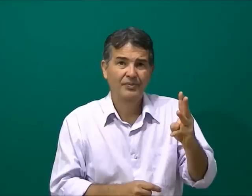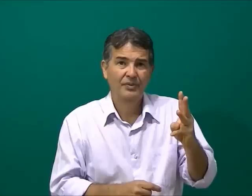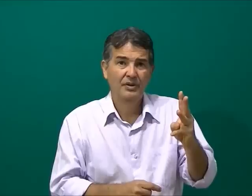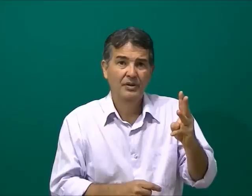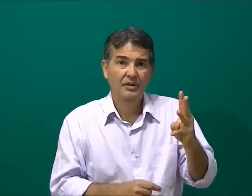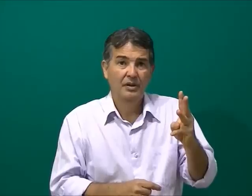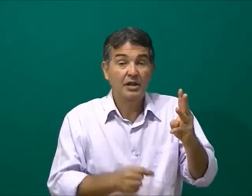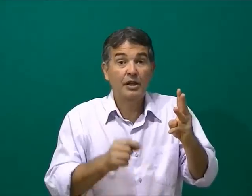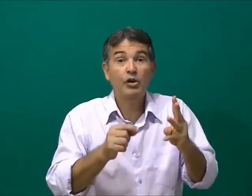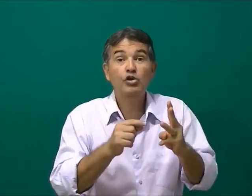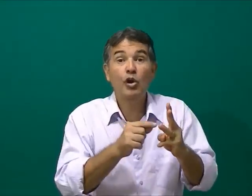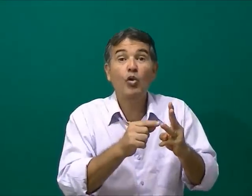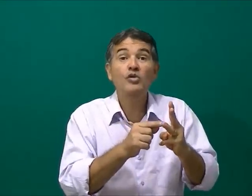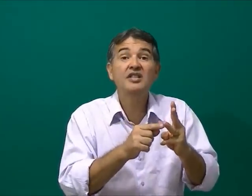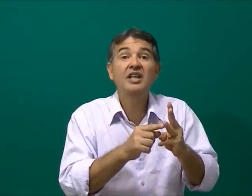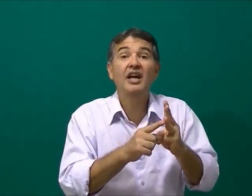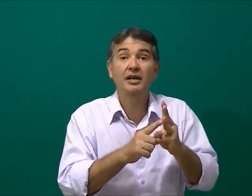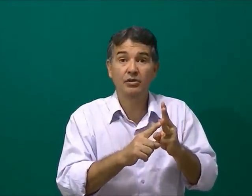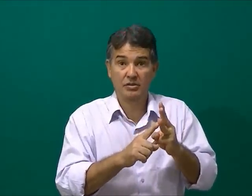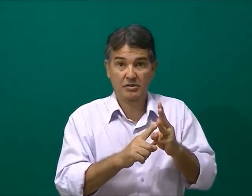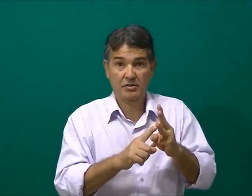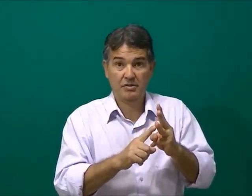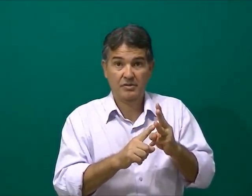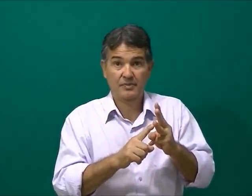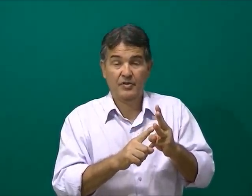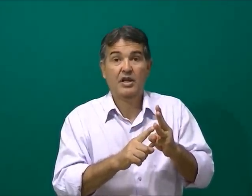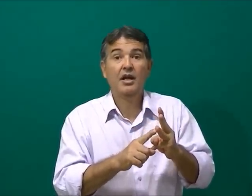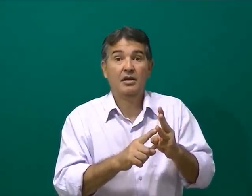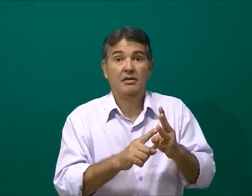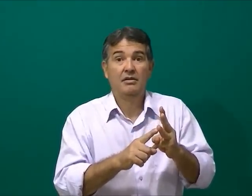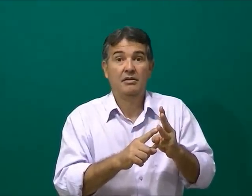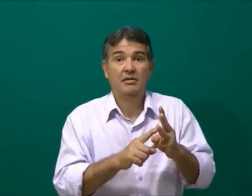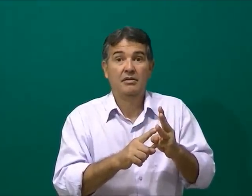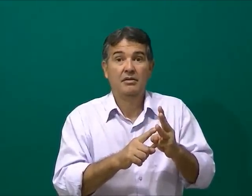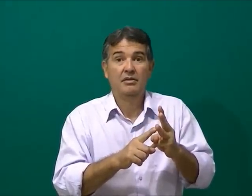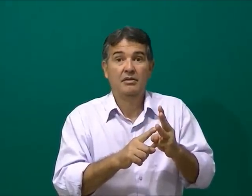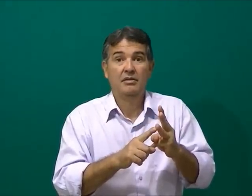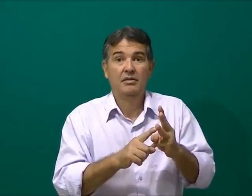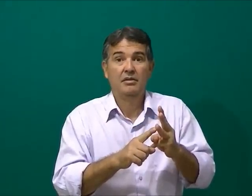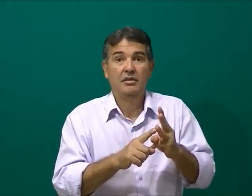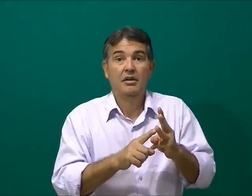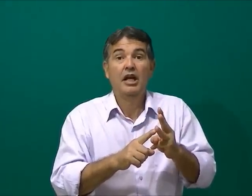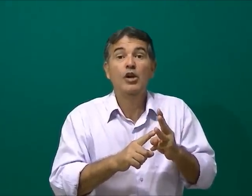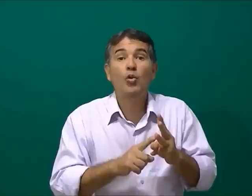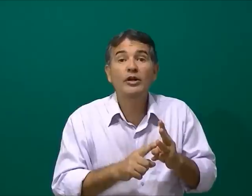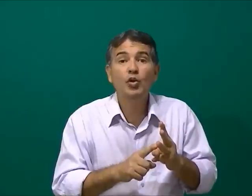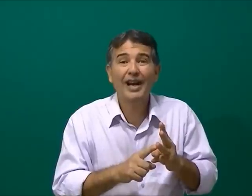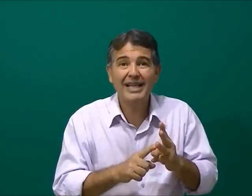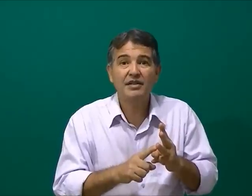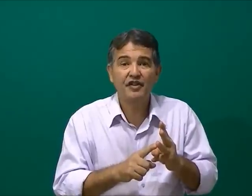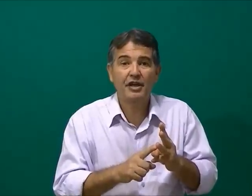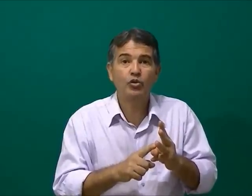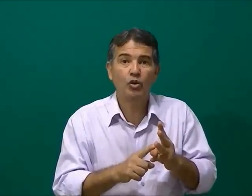Então eu estou considerando que enquanto classificador,